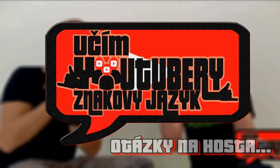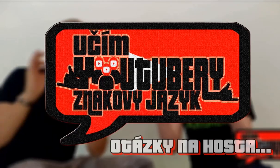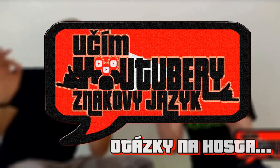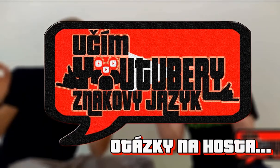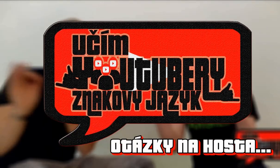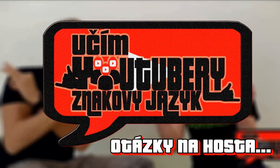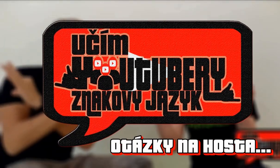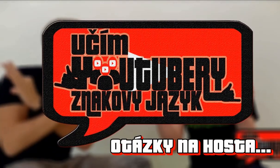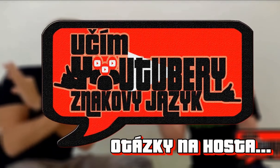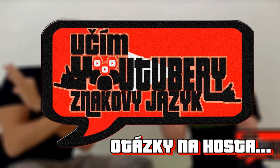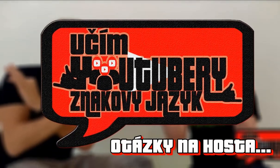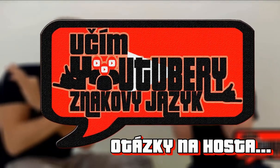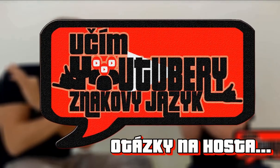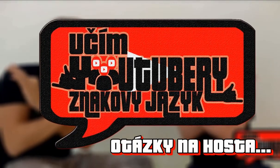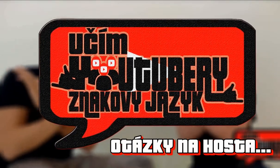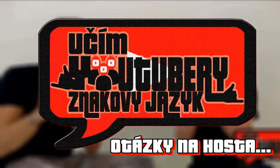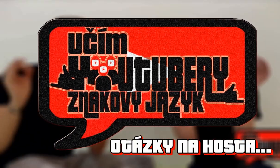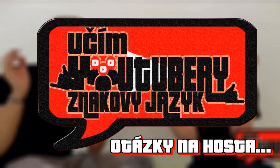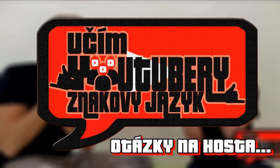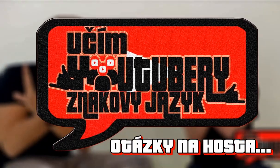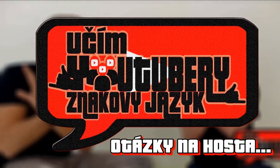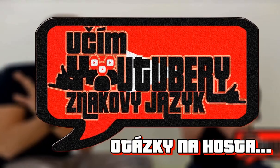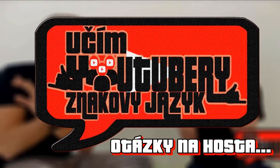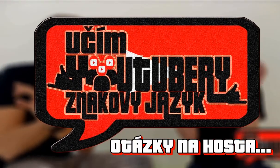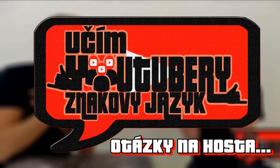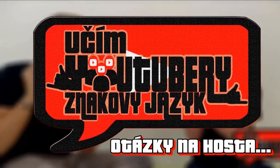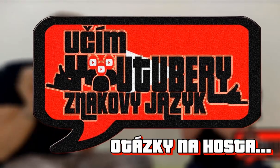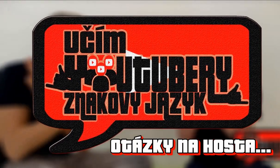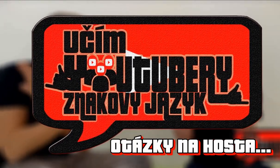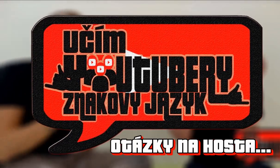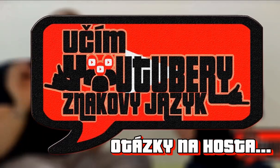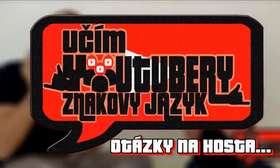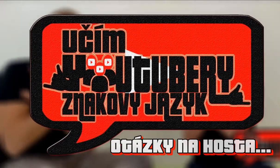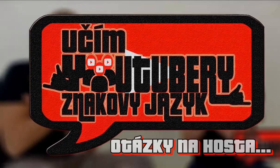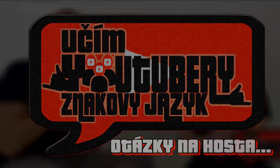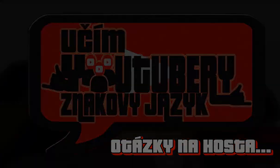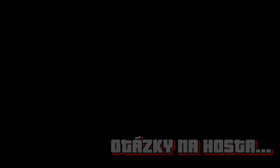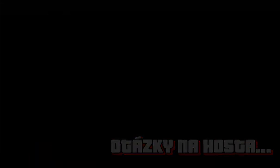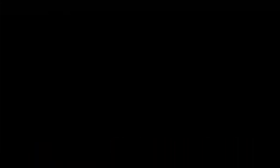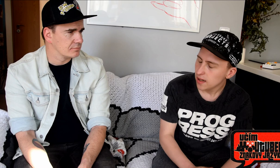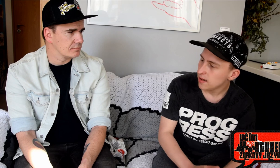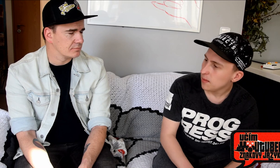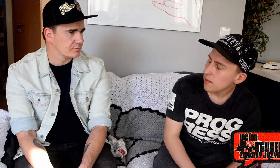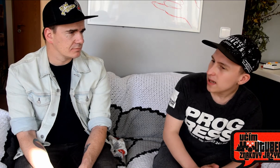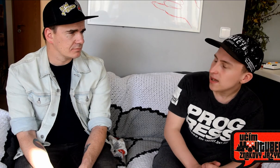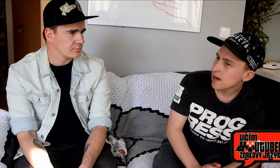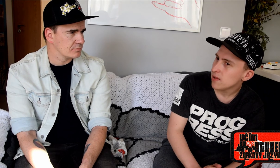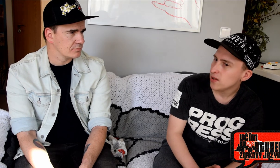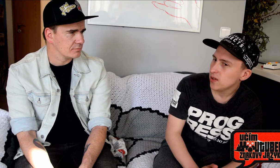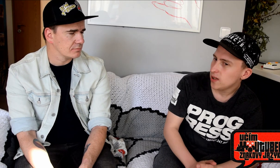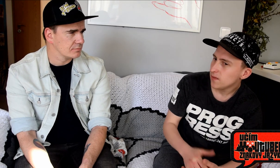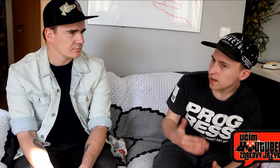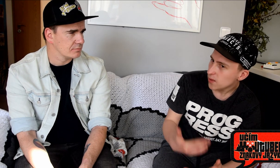Uh, mě by teda zajímalo, když jsem to